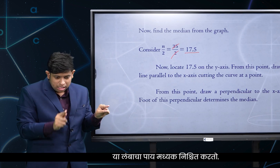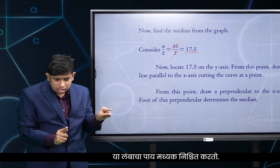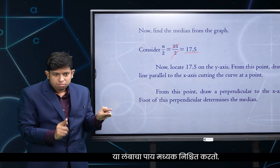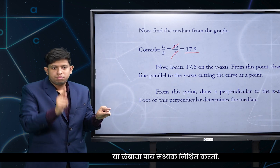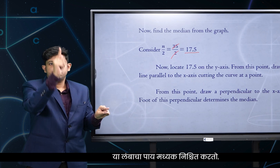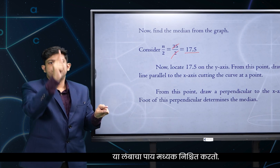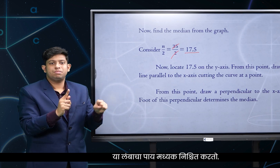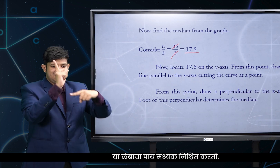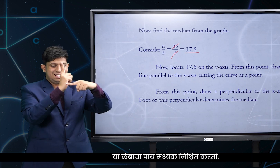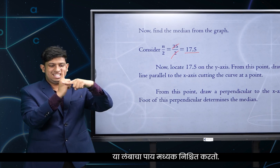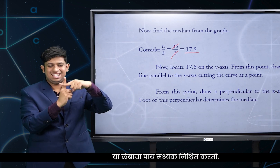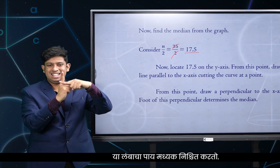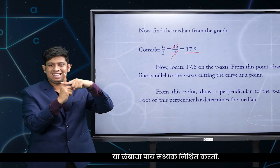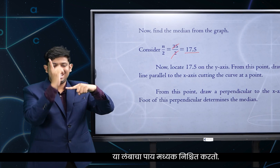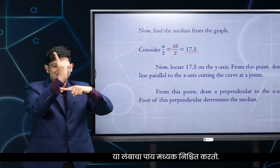या लंबांचा पाया मध्यक निश्चित करतो.